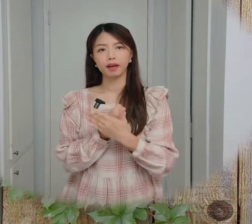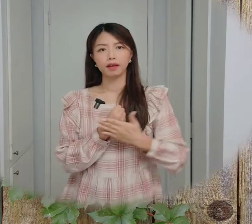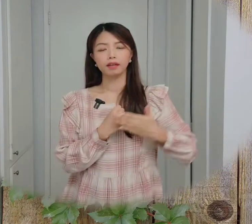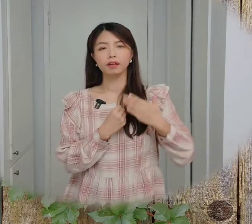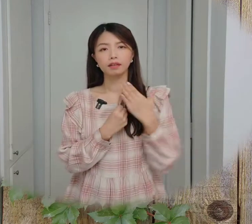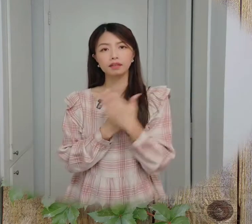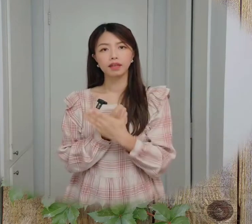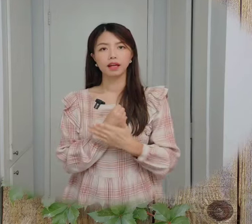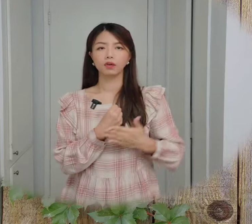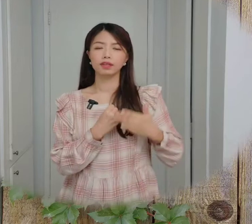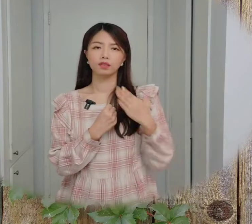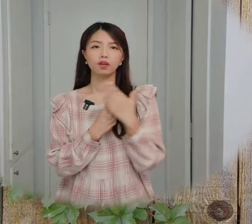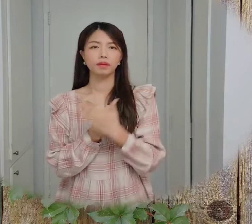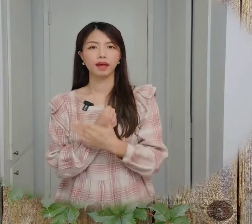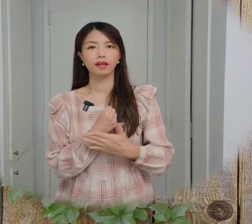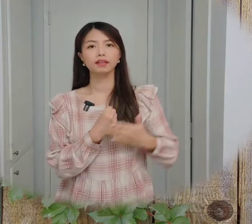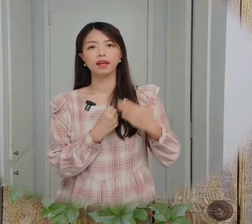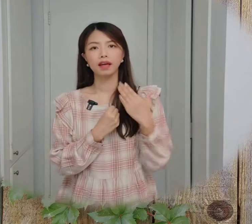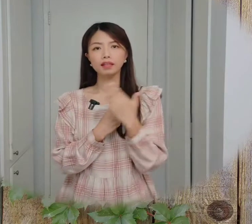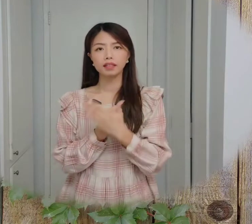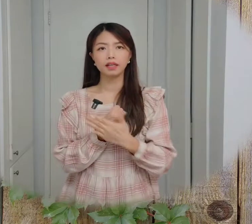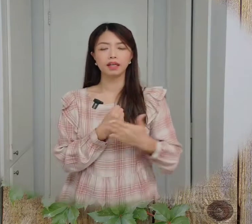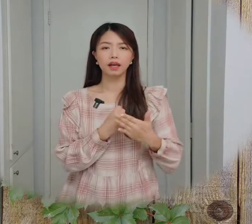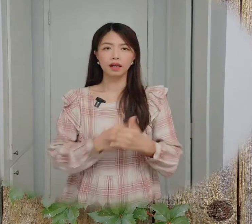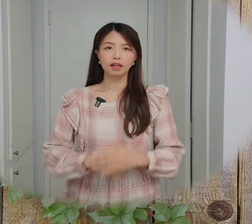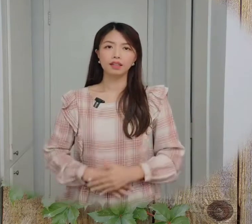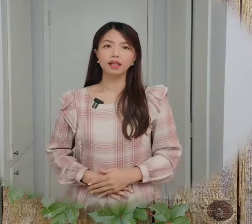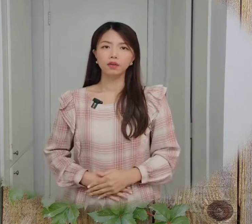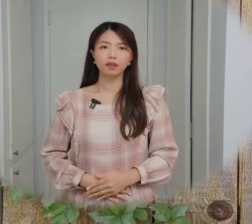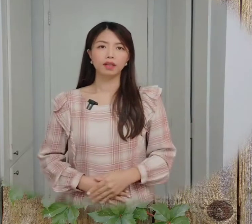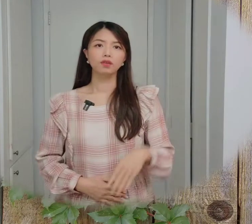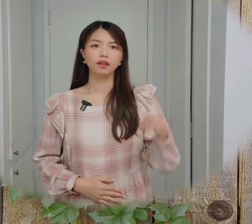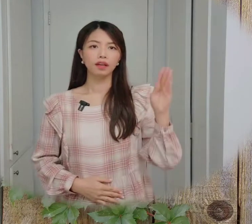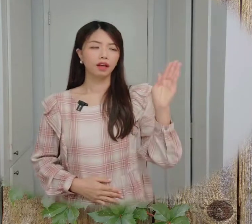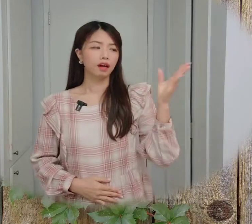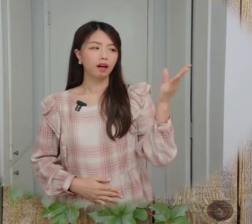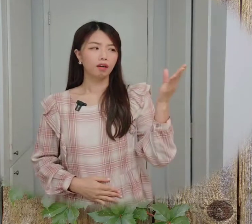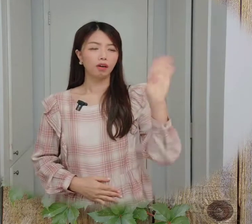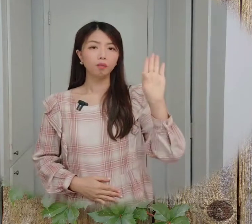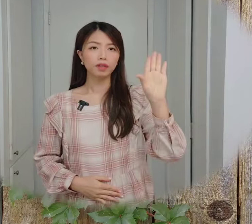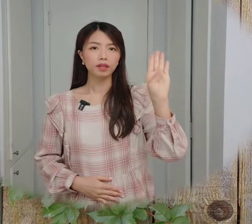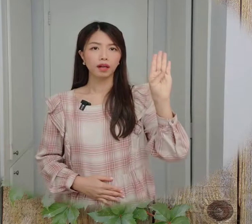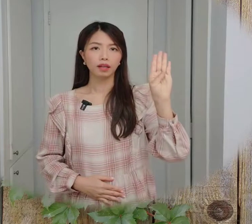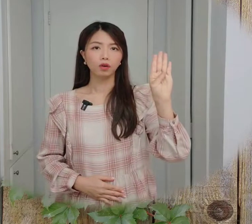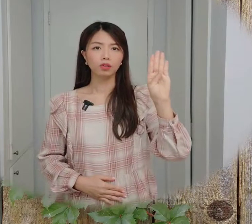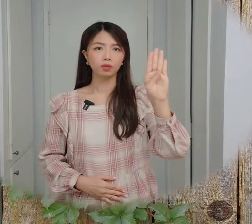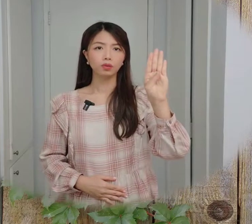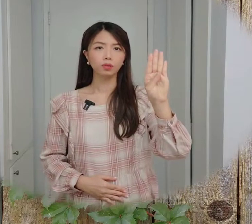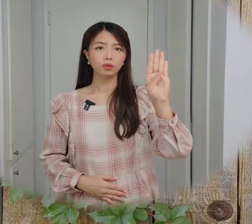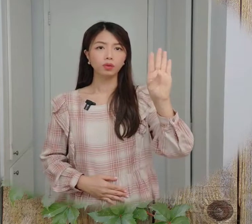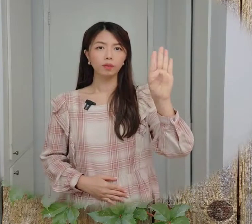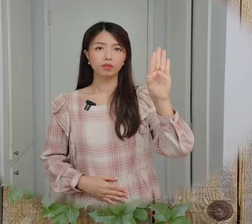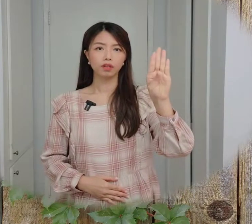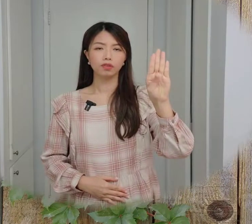돼요. 은혜라고 하는 뜻의 수어입니다. 은혜의 진리, 진리라고 하는 뜻의 수어는 엄지를 안에